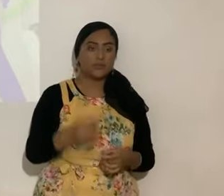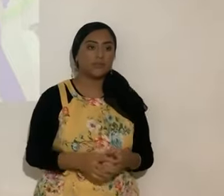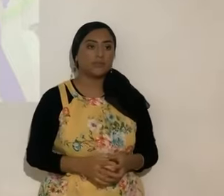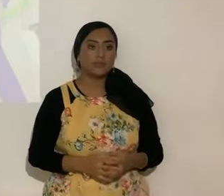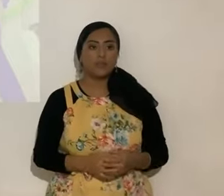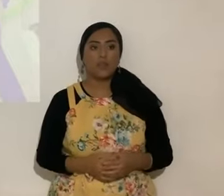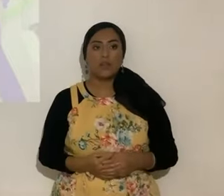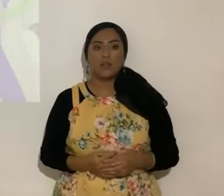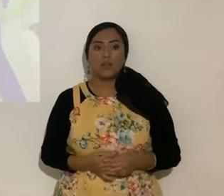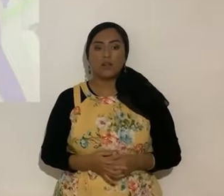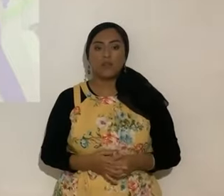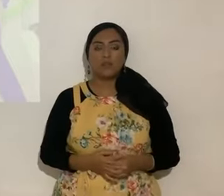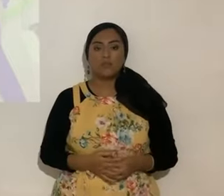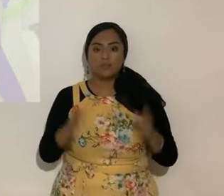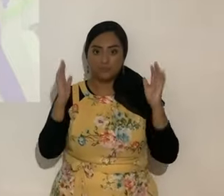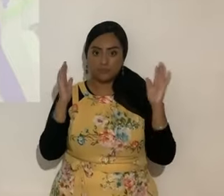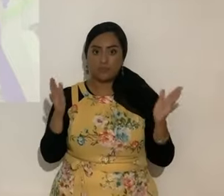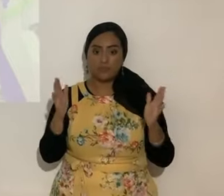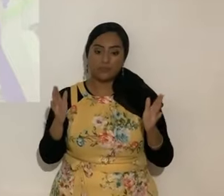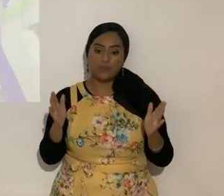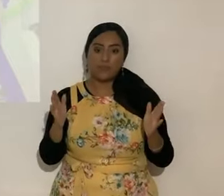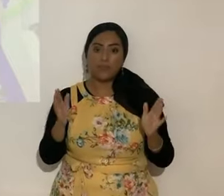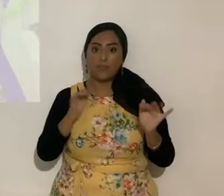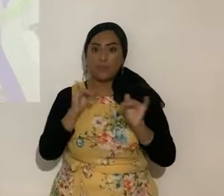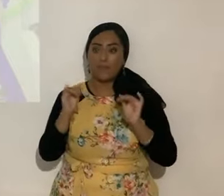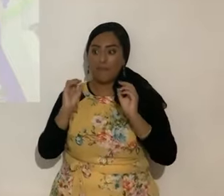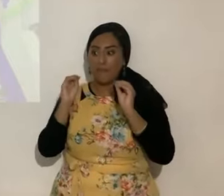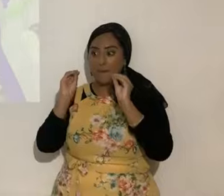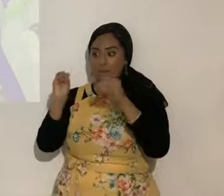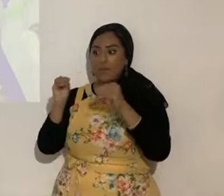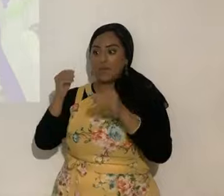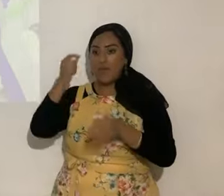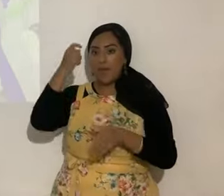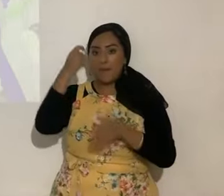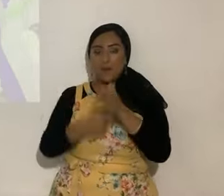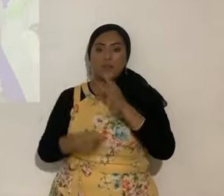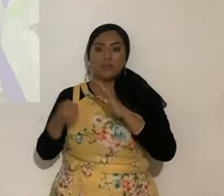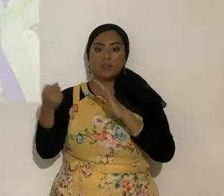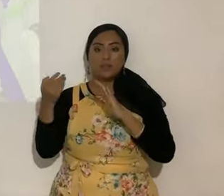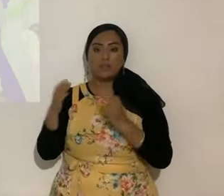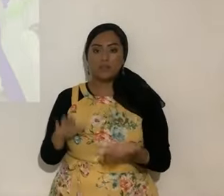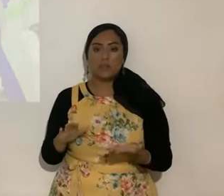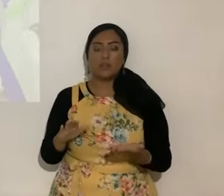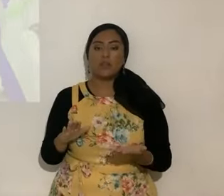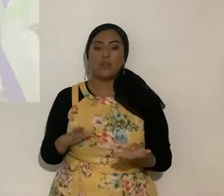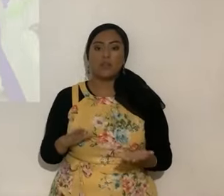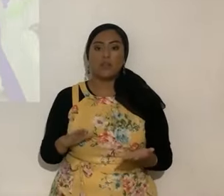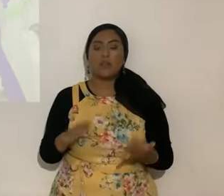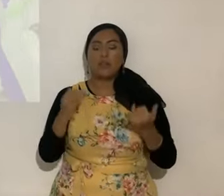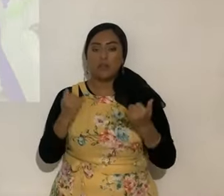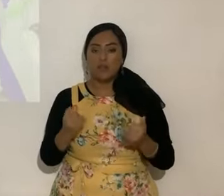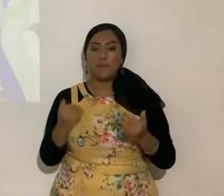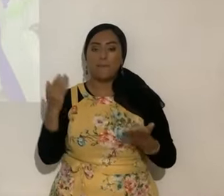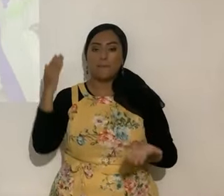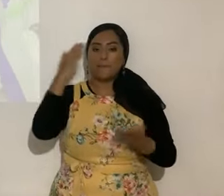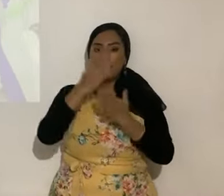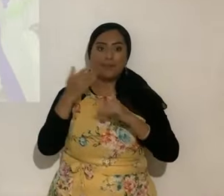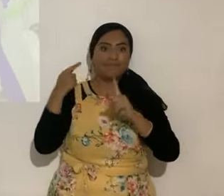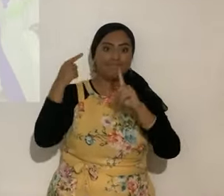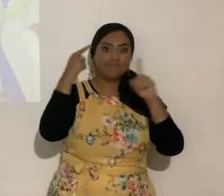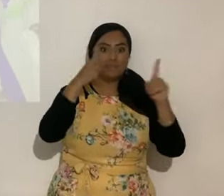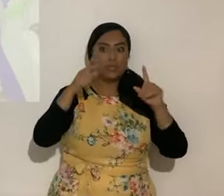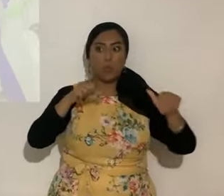hermanos, hermanas, pongan mucha atención, le están poniendo un precio a la muerte. Y ahorita voy a llegar a un punto